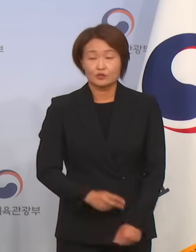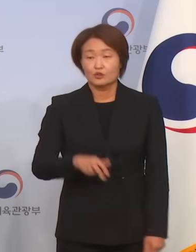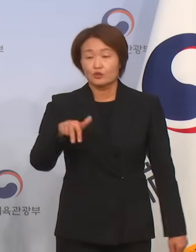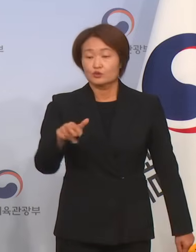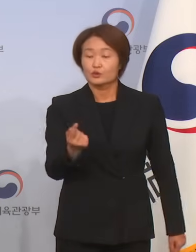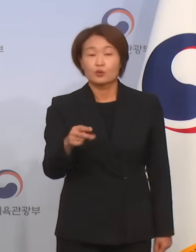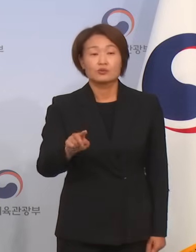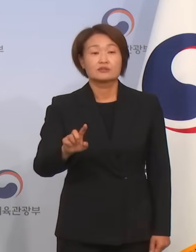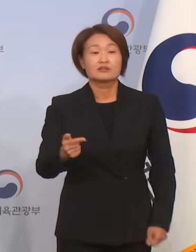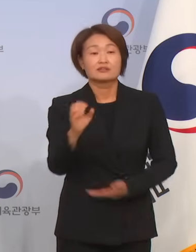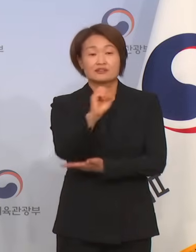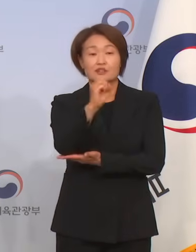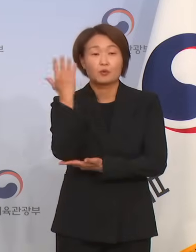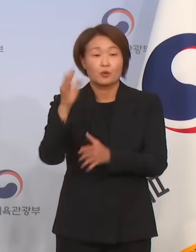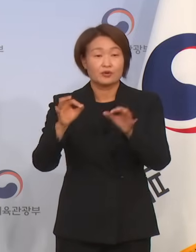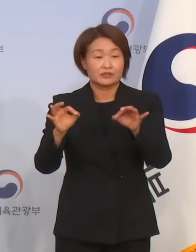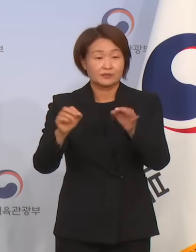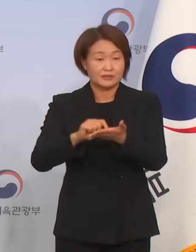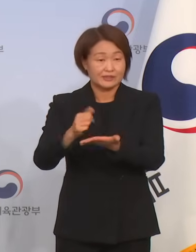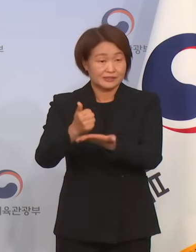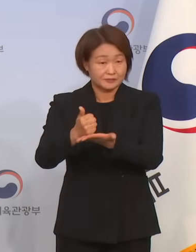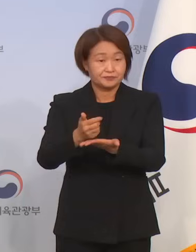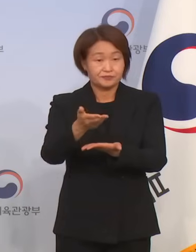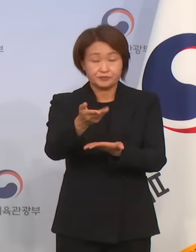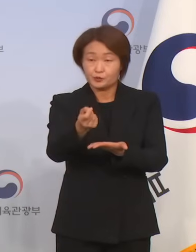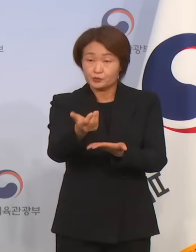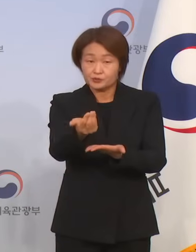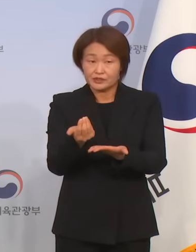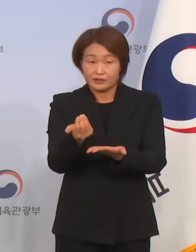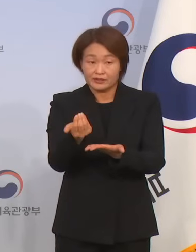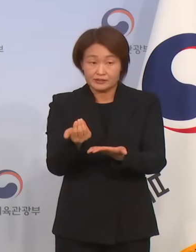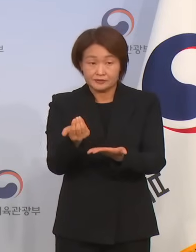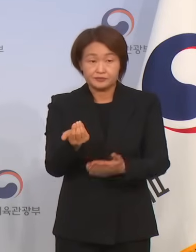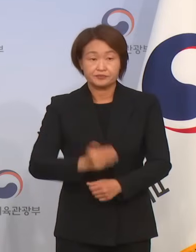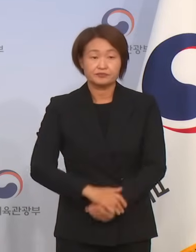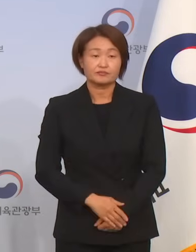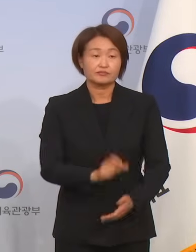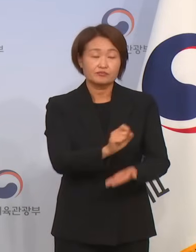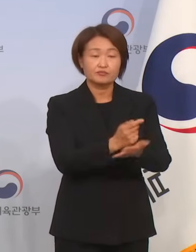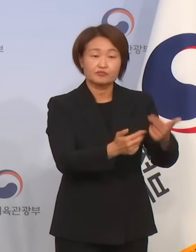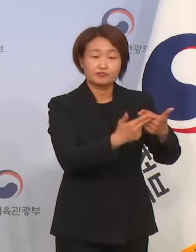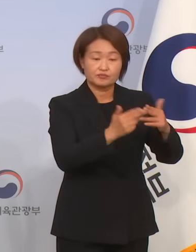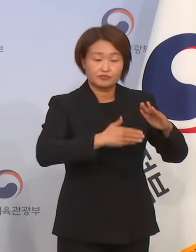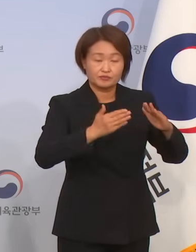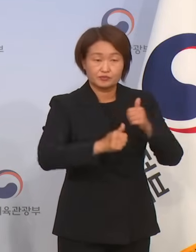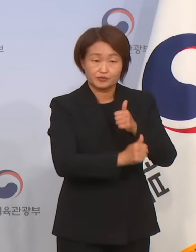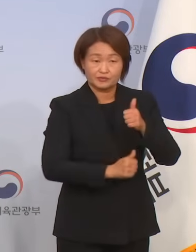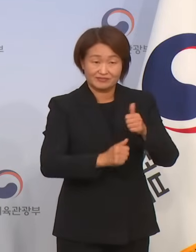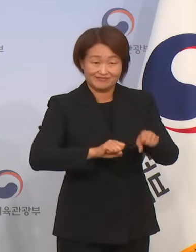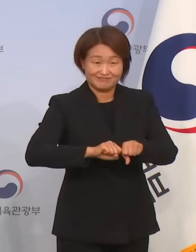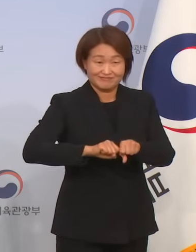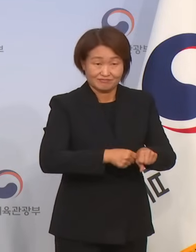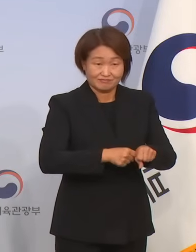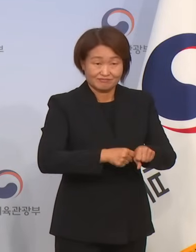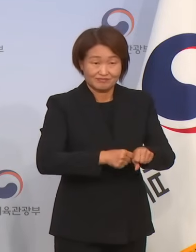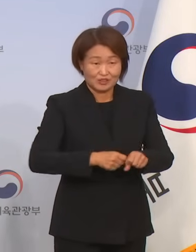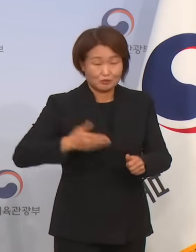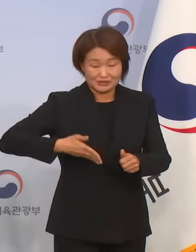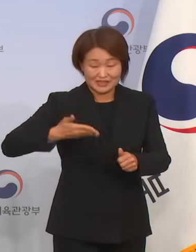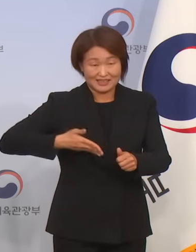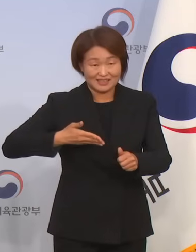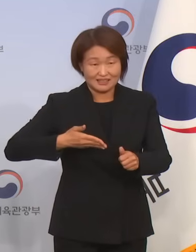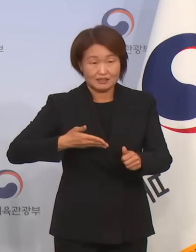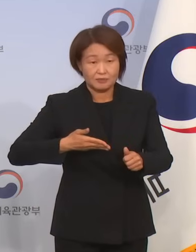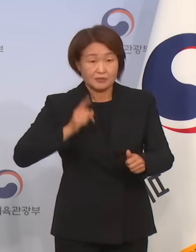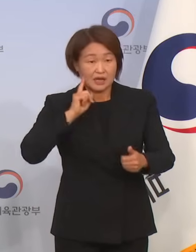조선일보 김영준 기자입니다. 먼저 조금 전에 축구협회 공정위원회에서 징계를 요구한 징계를